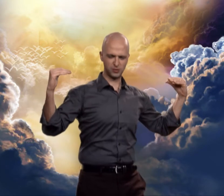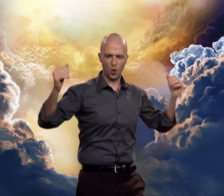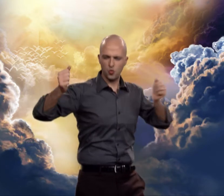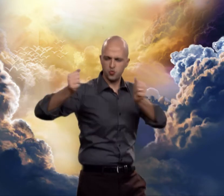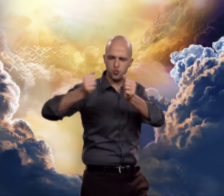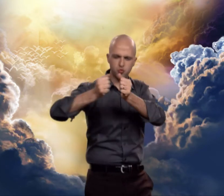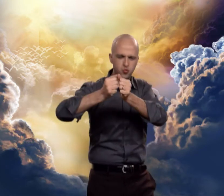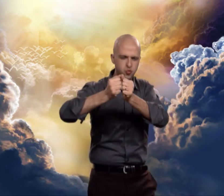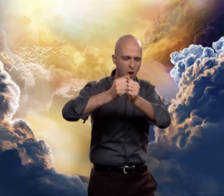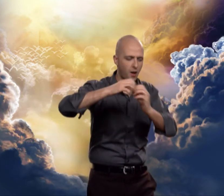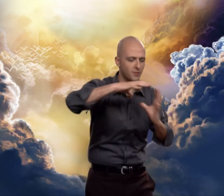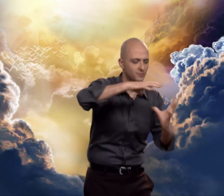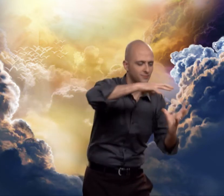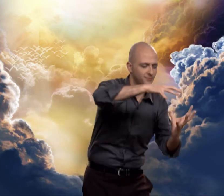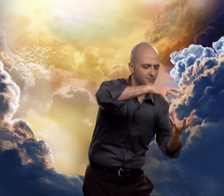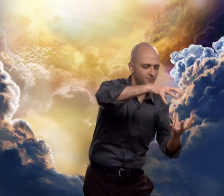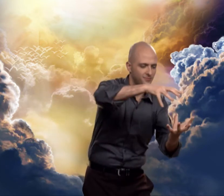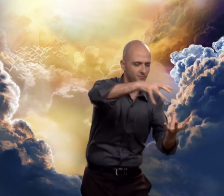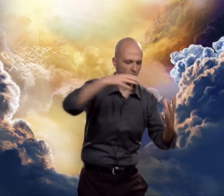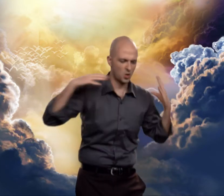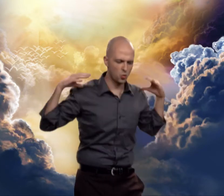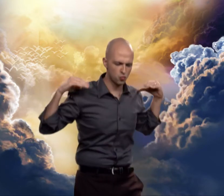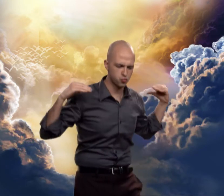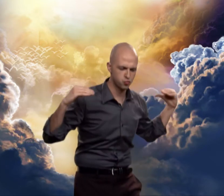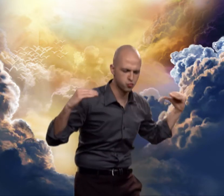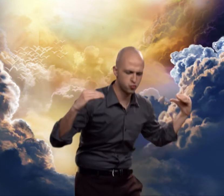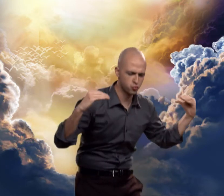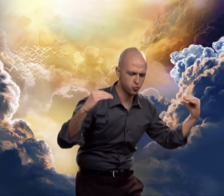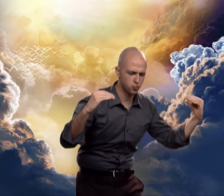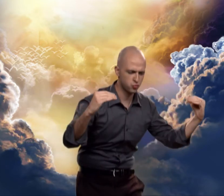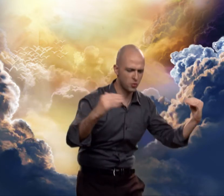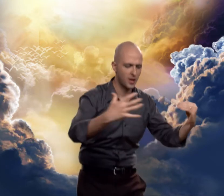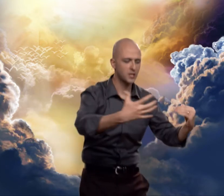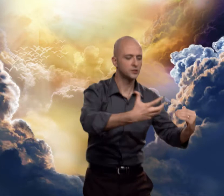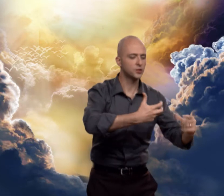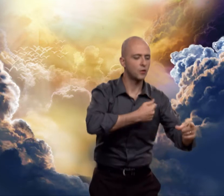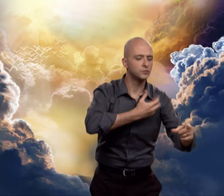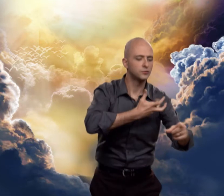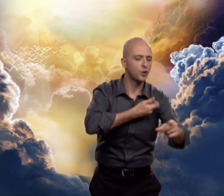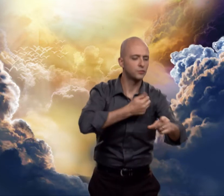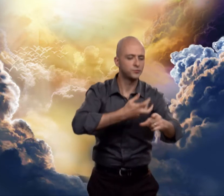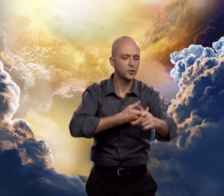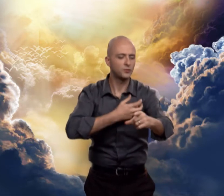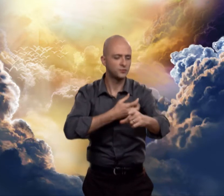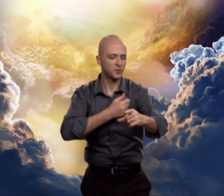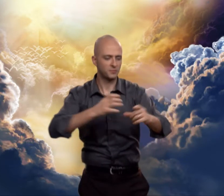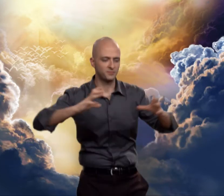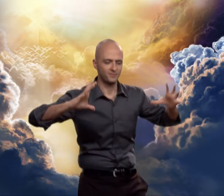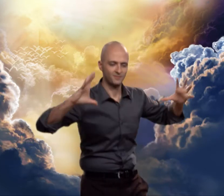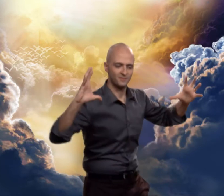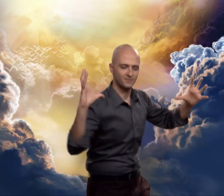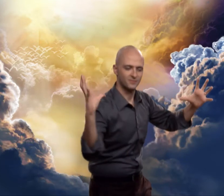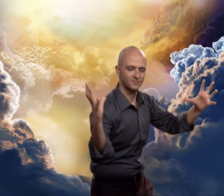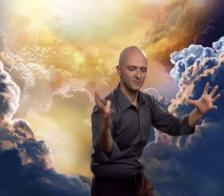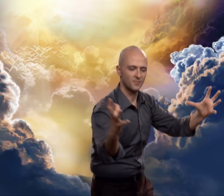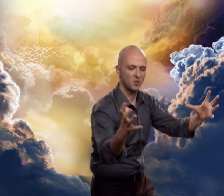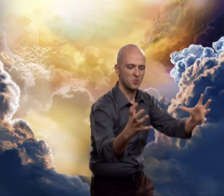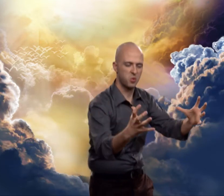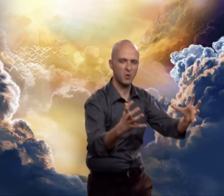mãos deslizam com maestria sobre as cordas, produzindo suave música em ricos e melodiosos tons. Todas as